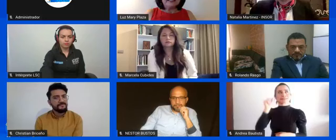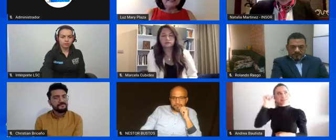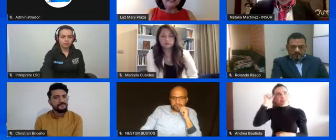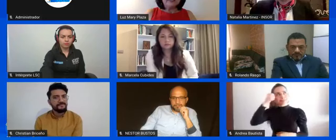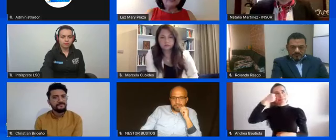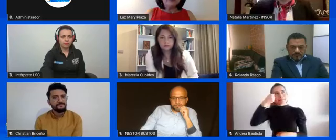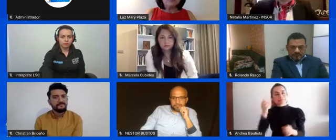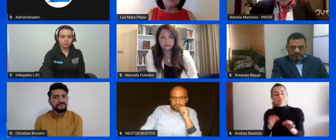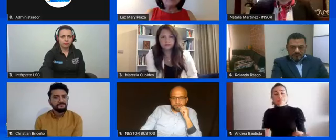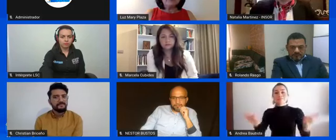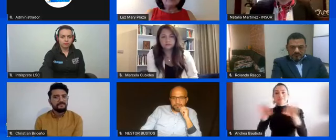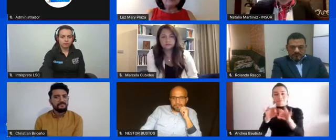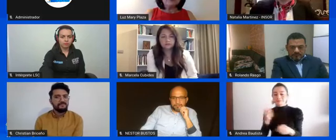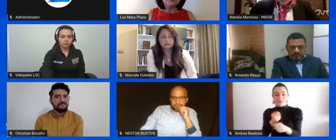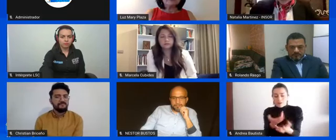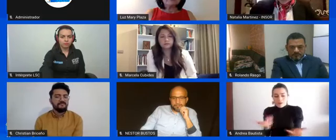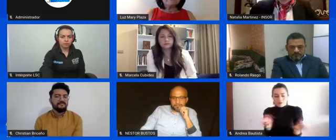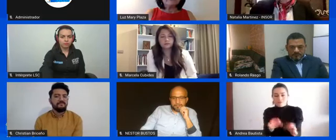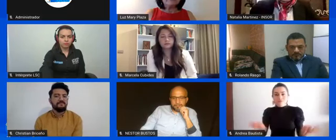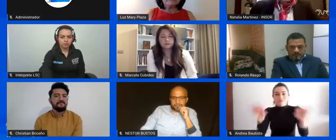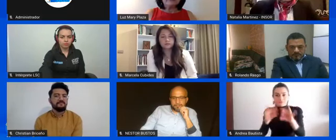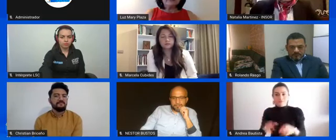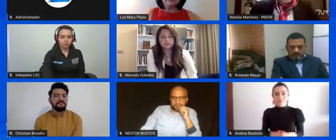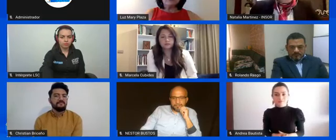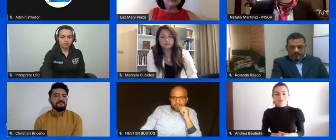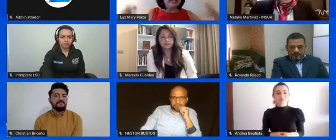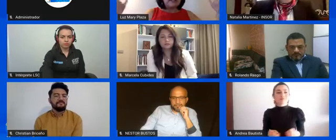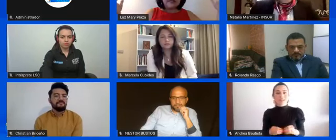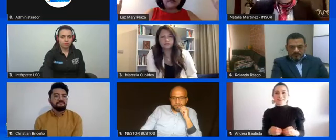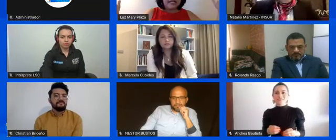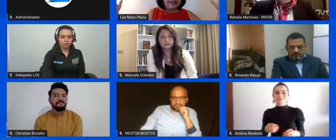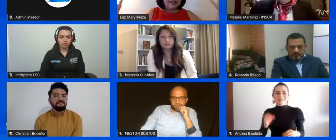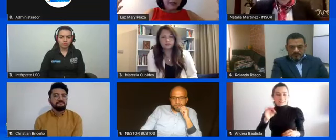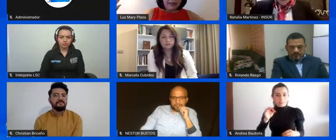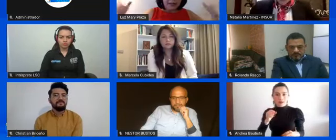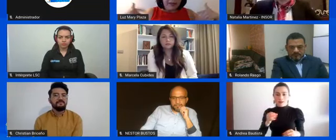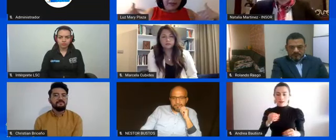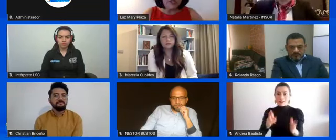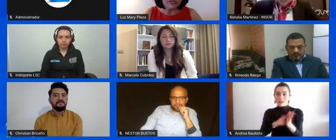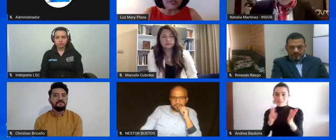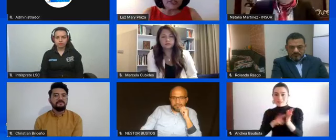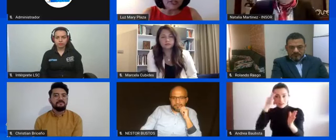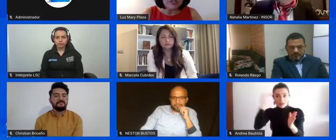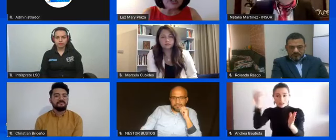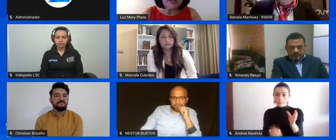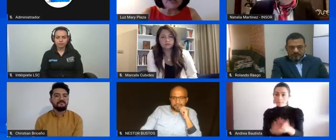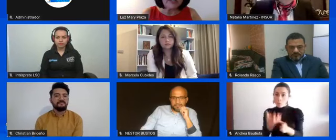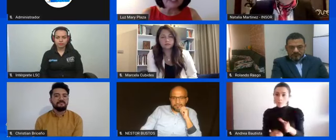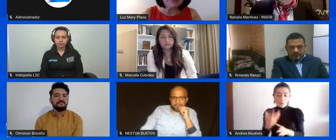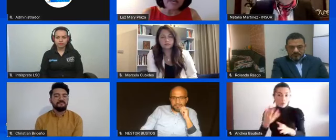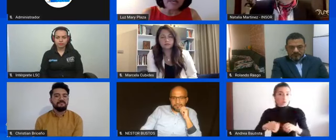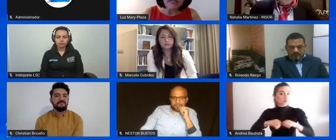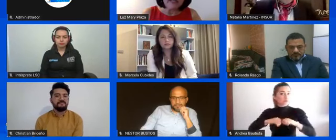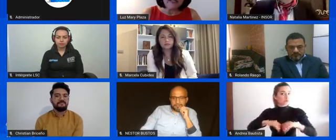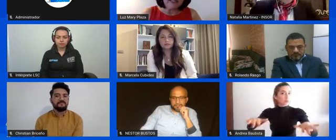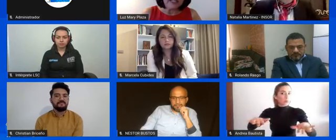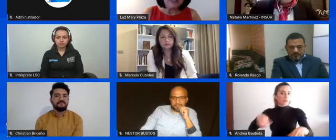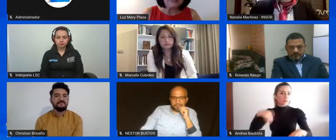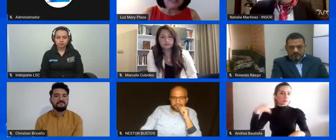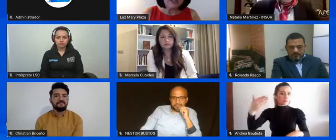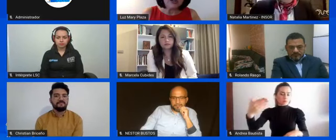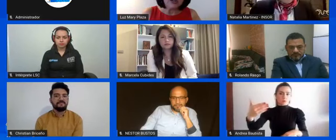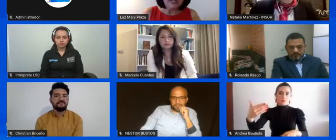raíz de la documentación de las revistas, nos empezaron, yo recuerdo que nosotros nos llamaron de España